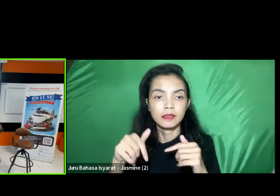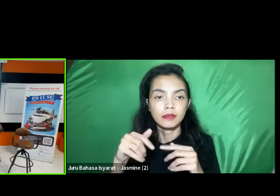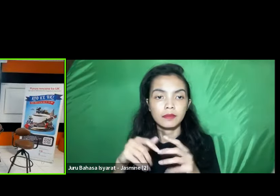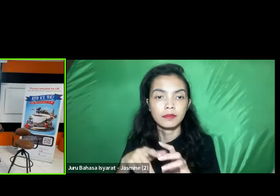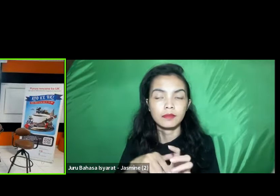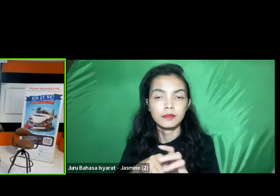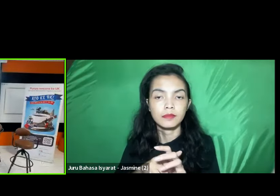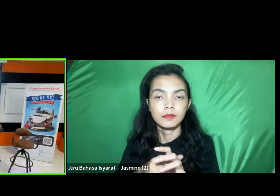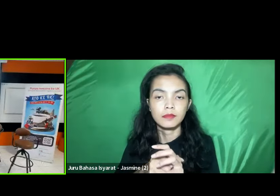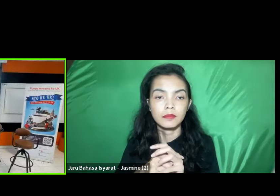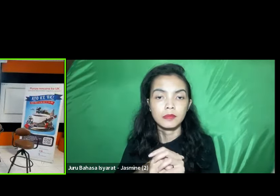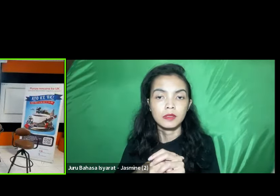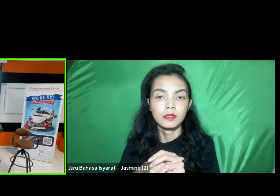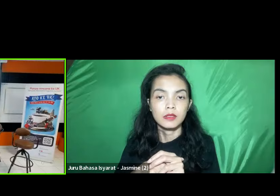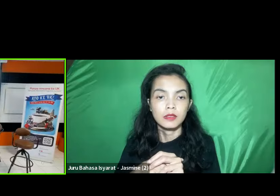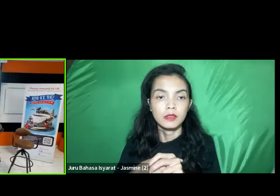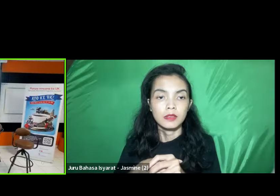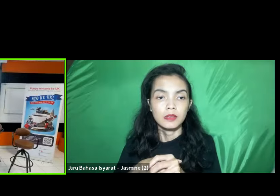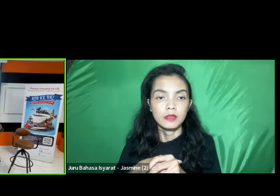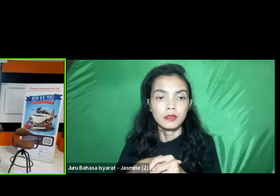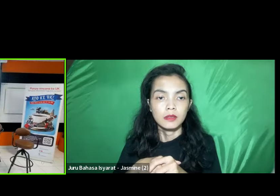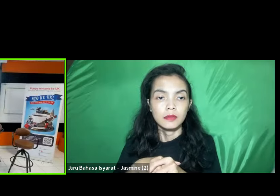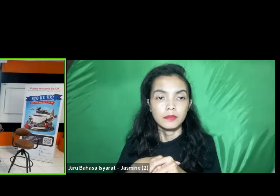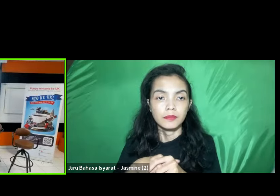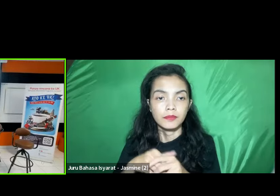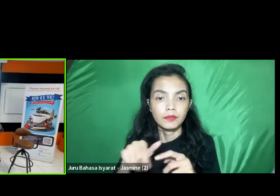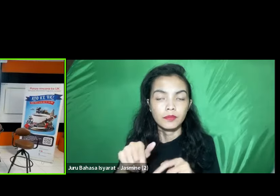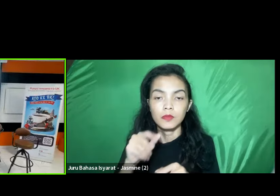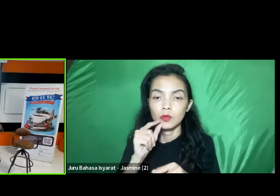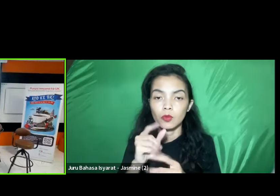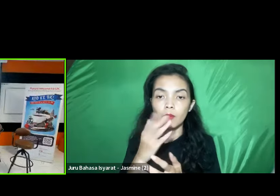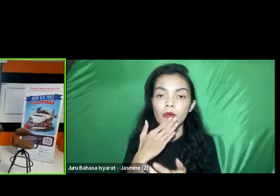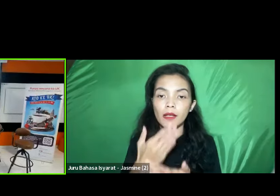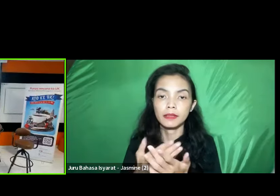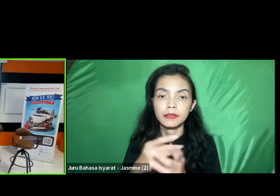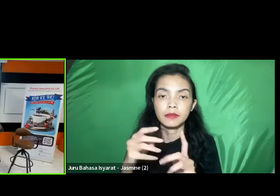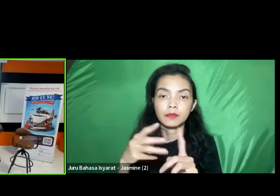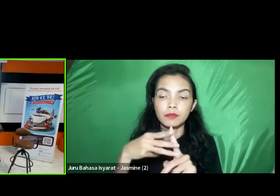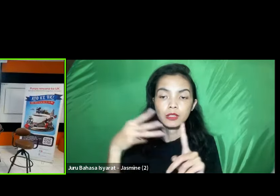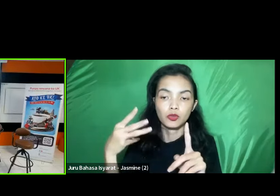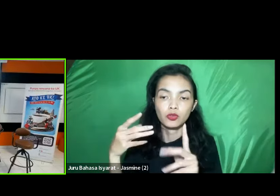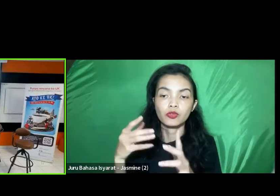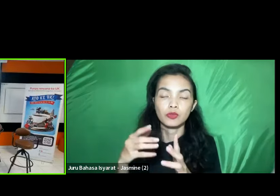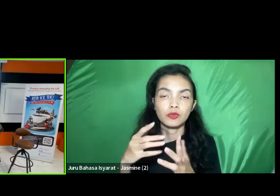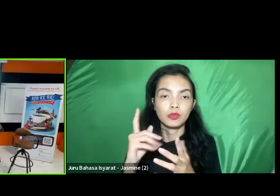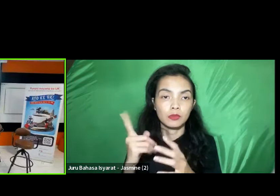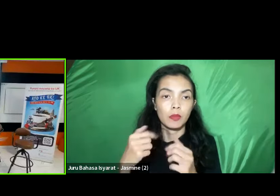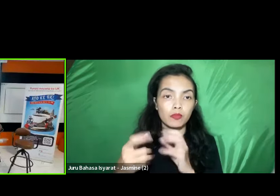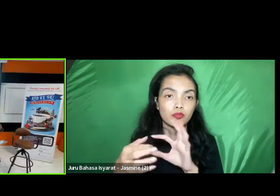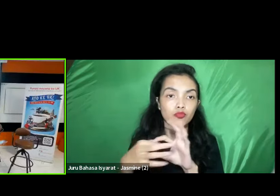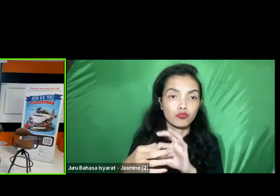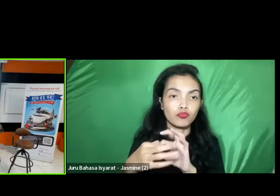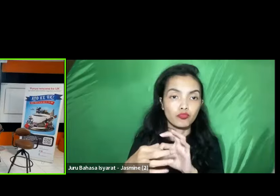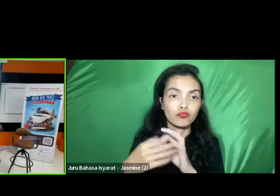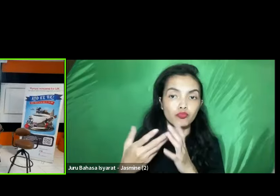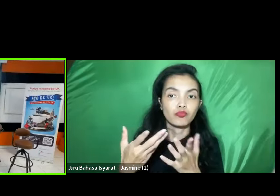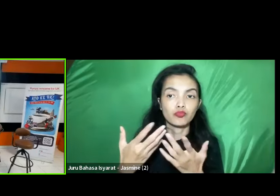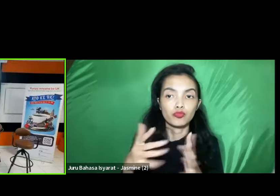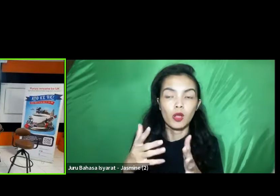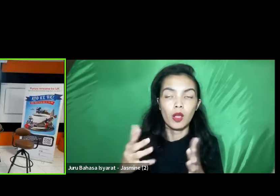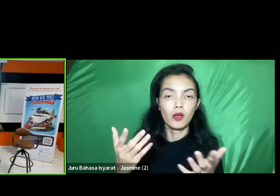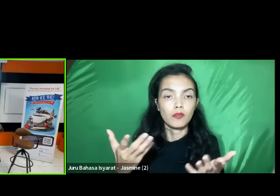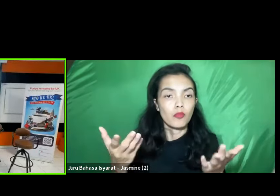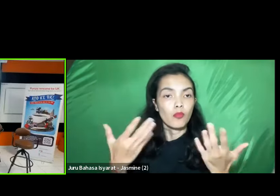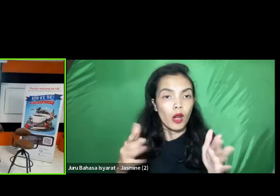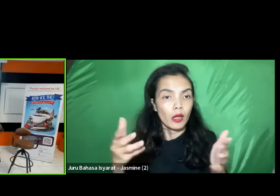Eh Oke teman-teman Eh sekarang sebagai tanda terima kasih juga kepada Binus University yang sudah welcoming kita di